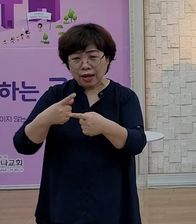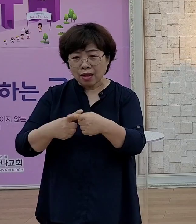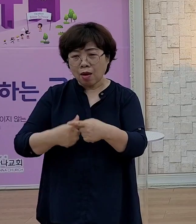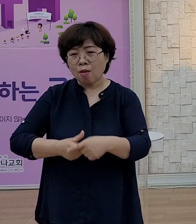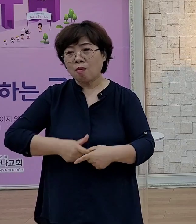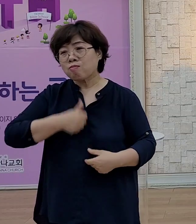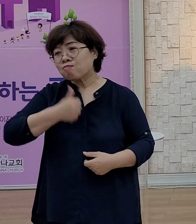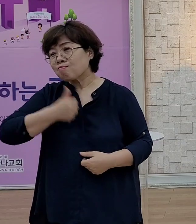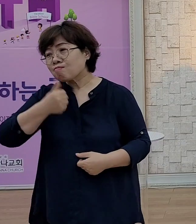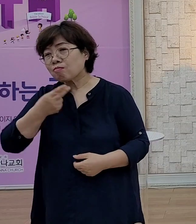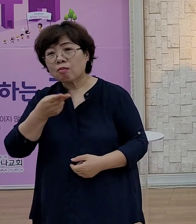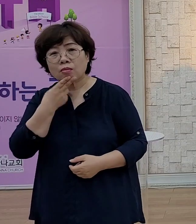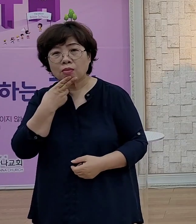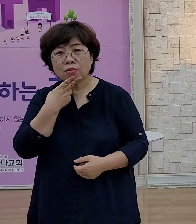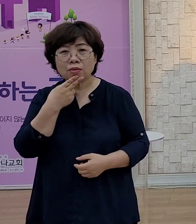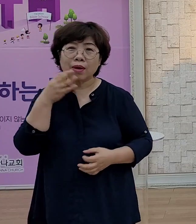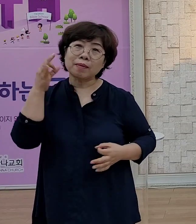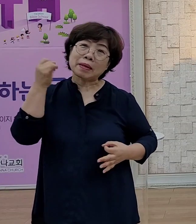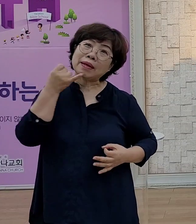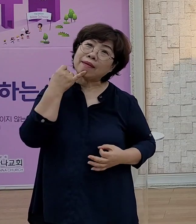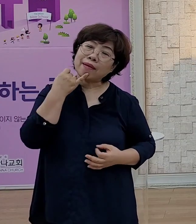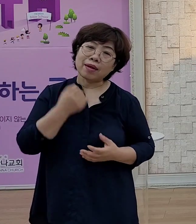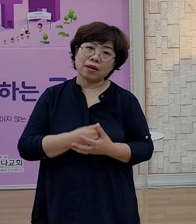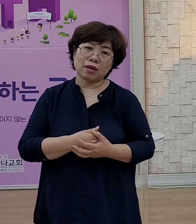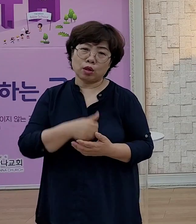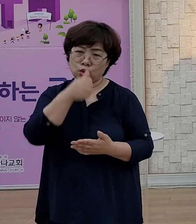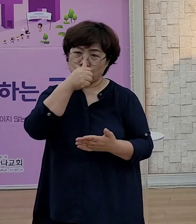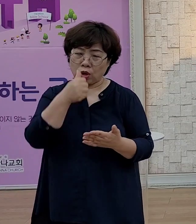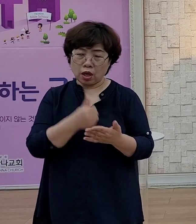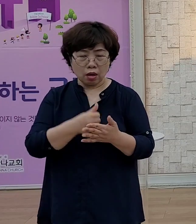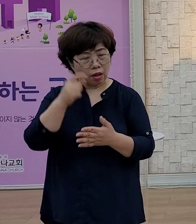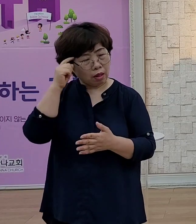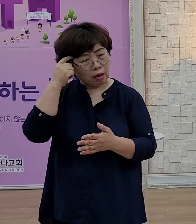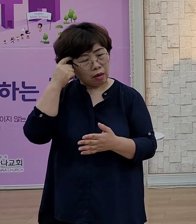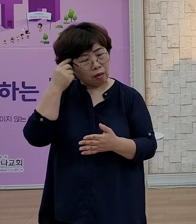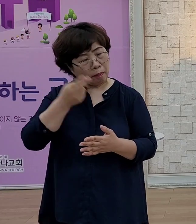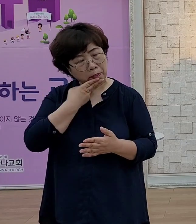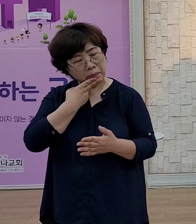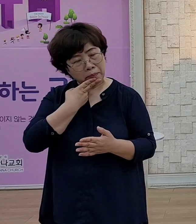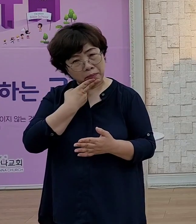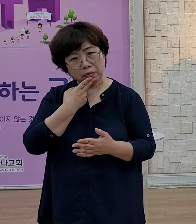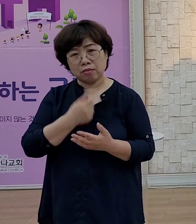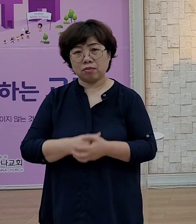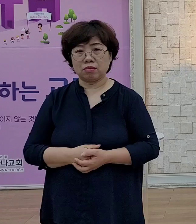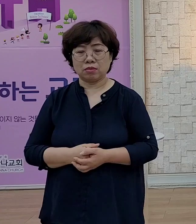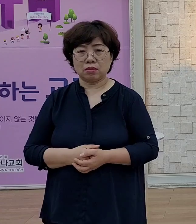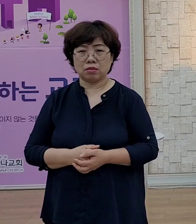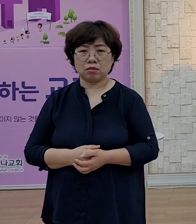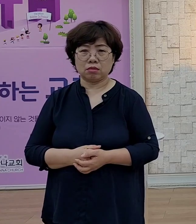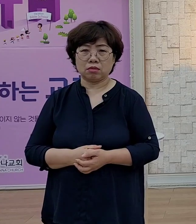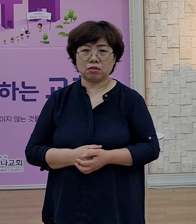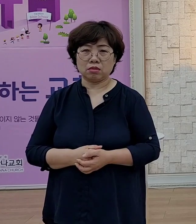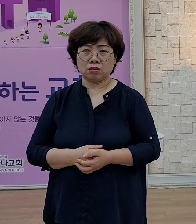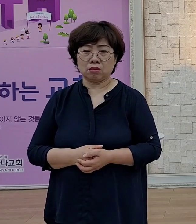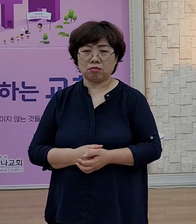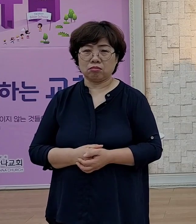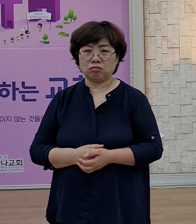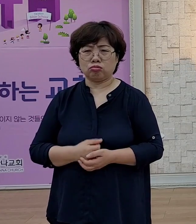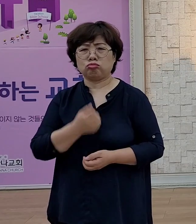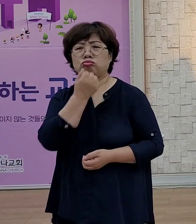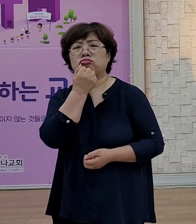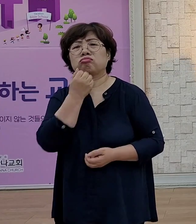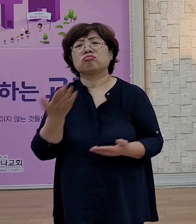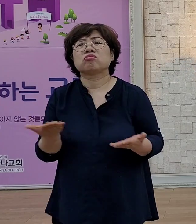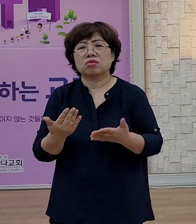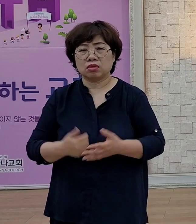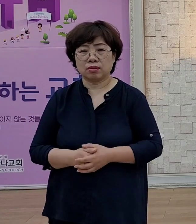아무도 말하는 사람이 없습니다. 그리고 죄로 여기지도 않습니다. 놀라운 사실.